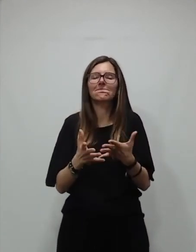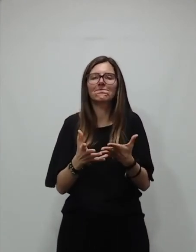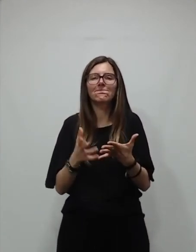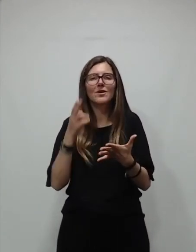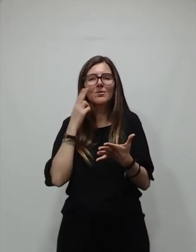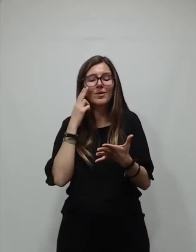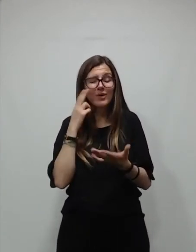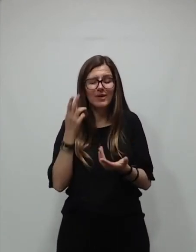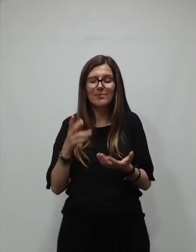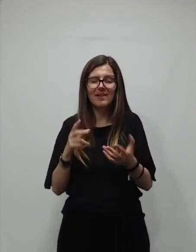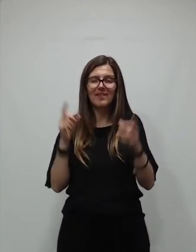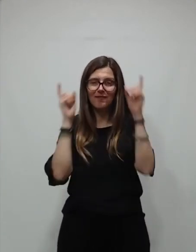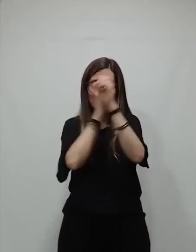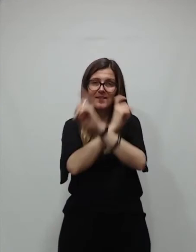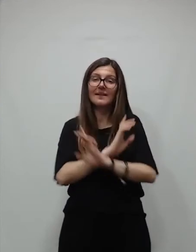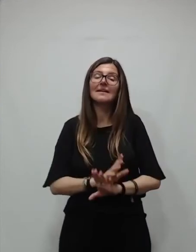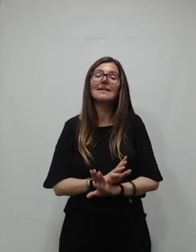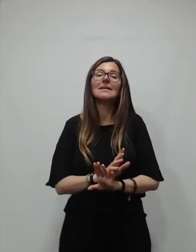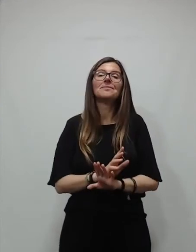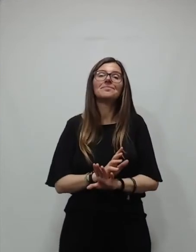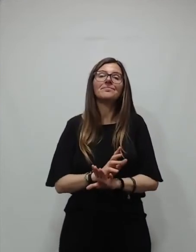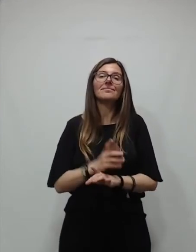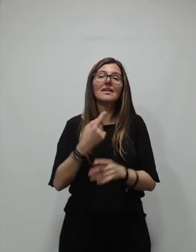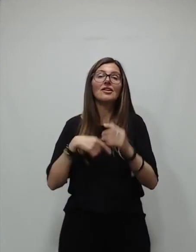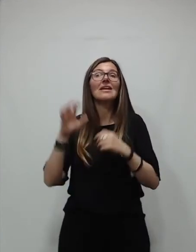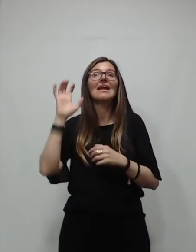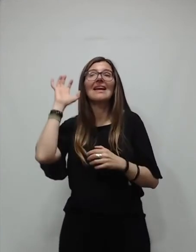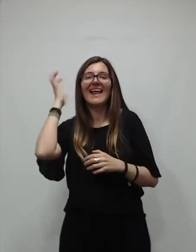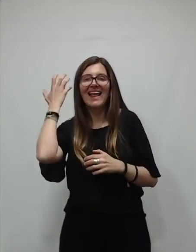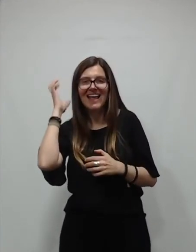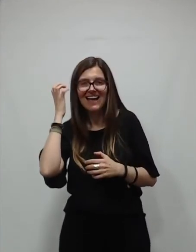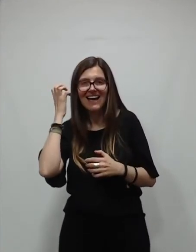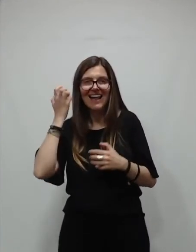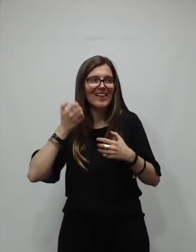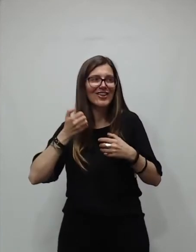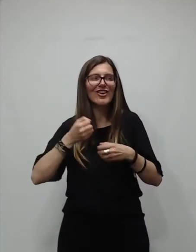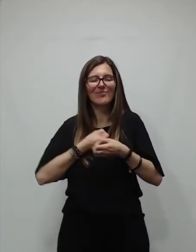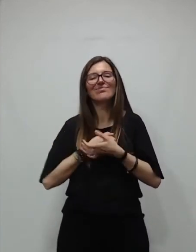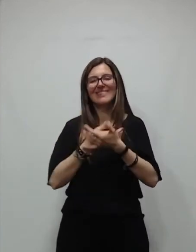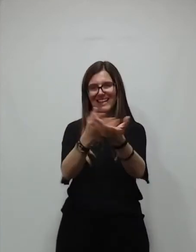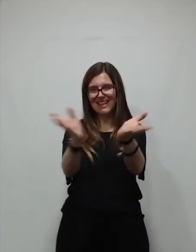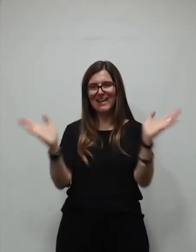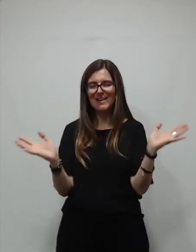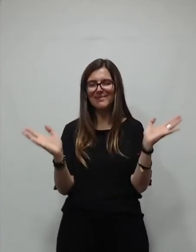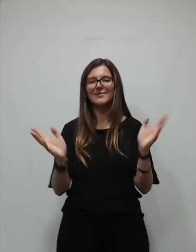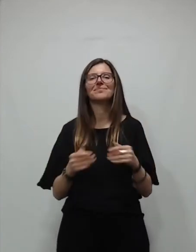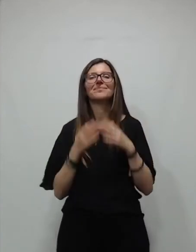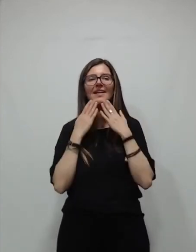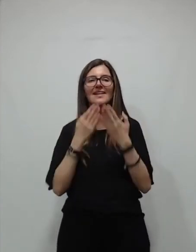Radio Pilar de Voz, como dispositivo alternativo de voz con voz, para todos nosotros, muchísimas gracias.